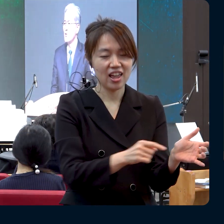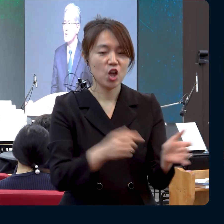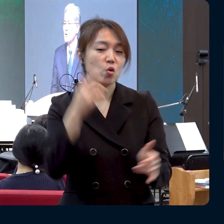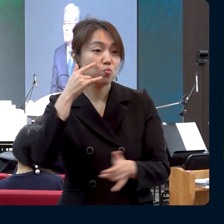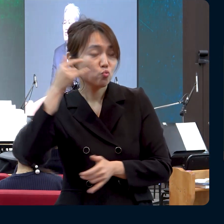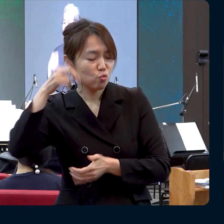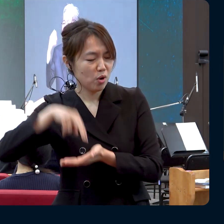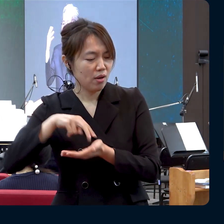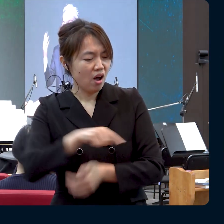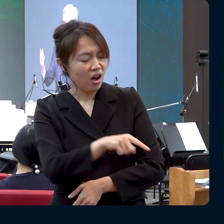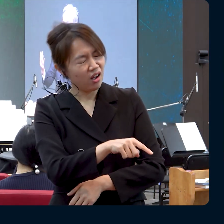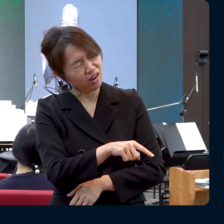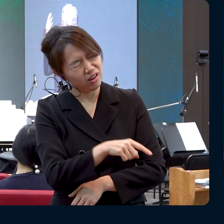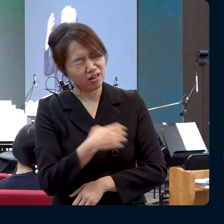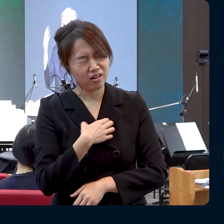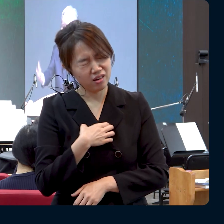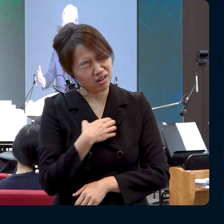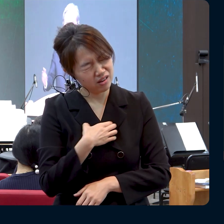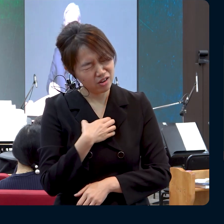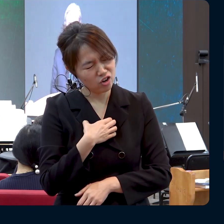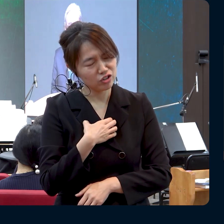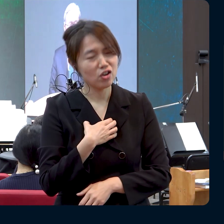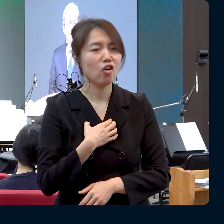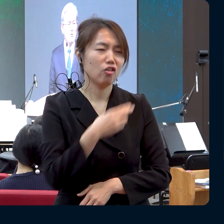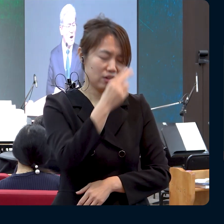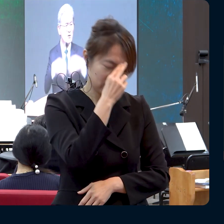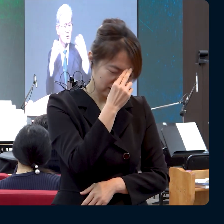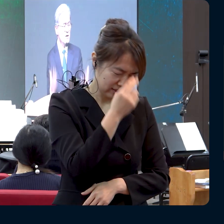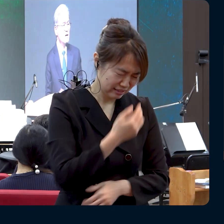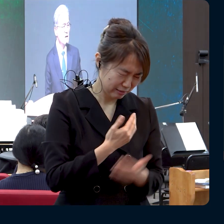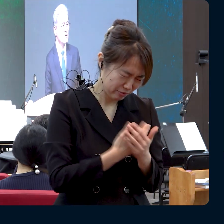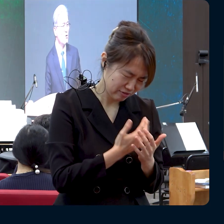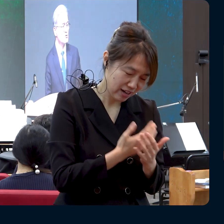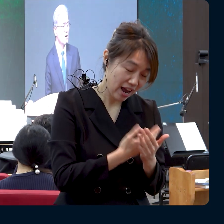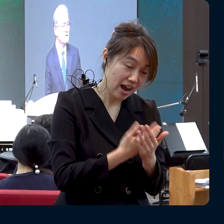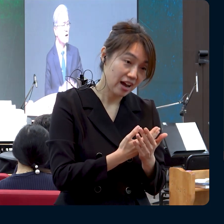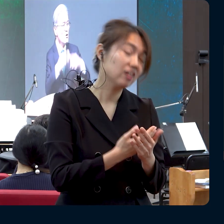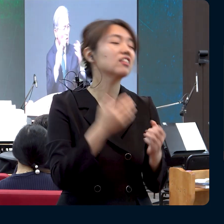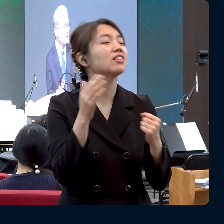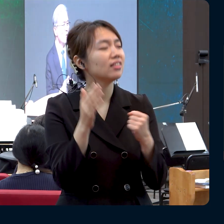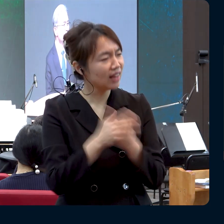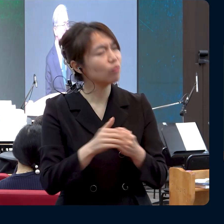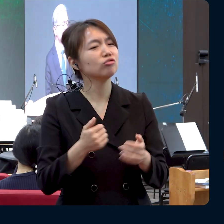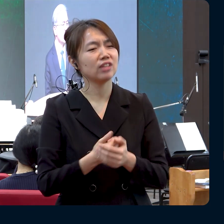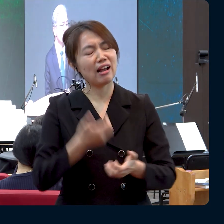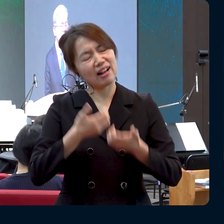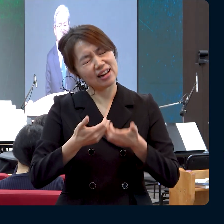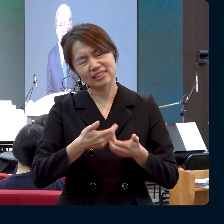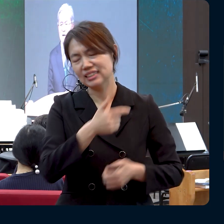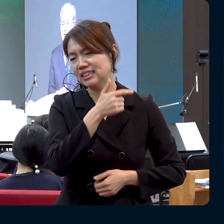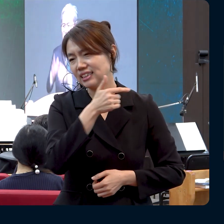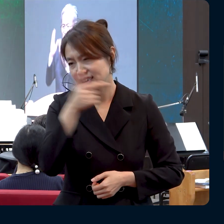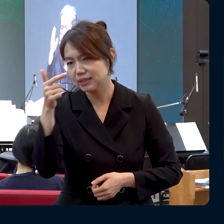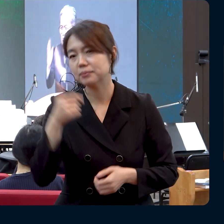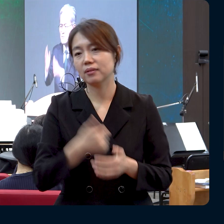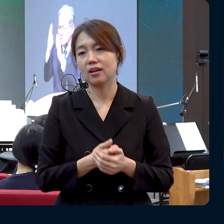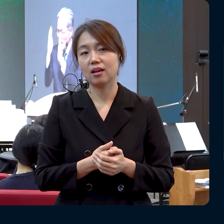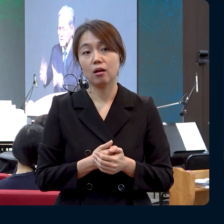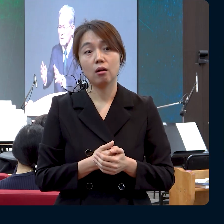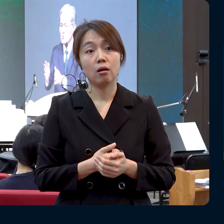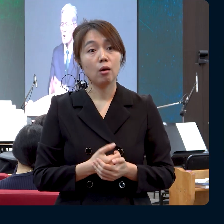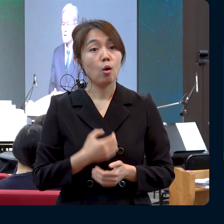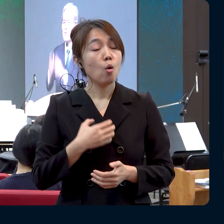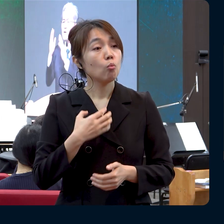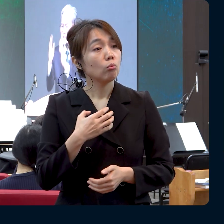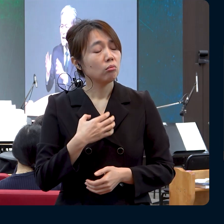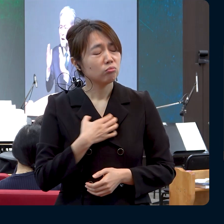염려하고 불안해한다는 바로 그겁니다. 왜 그렇게 걱정하느냐, 왜 이렇게 염려하고 불안해하느냐, 물어보면 다